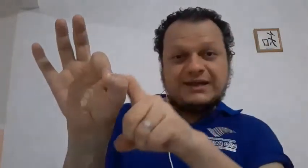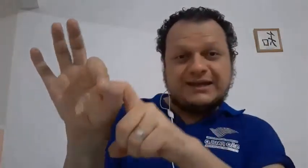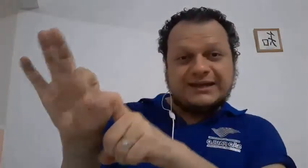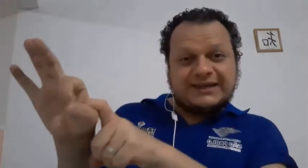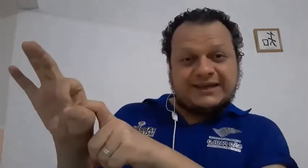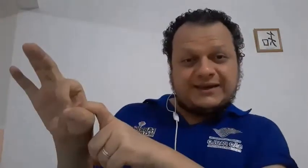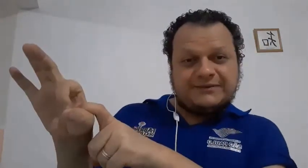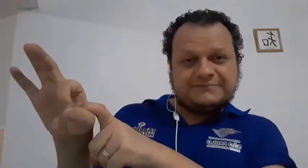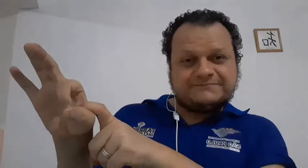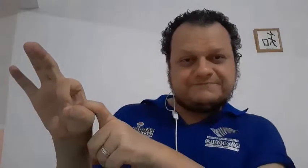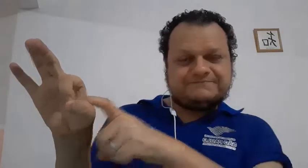Q.